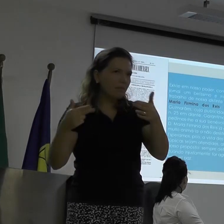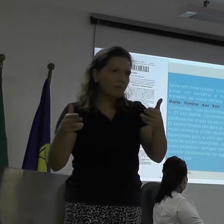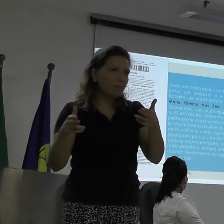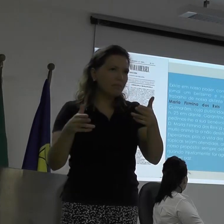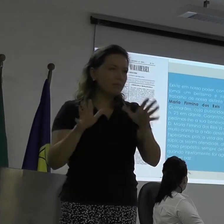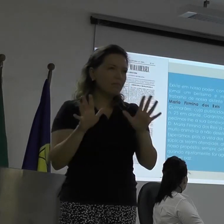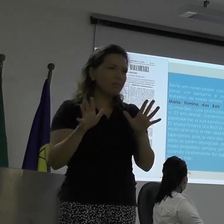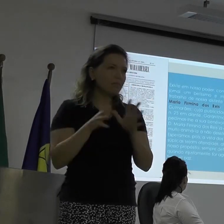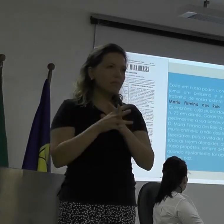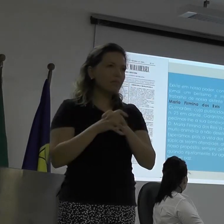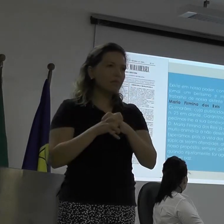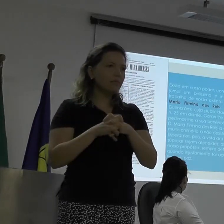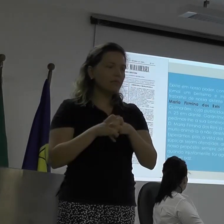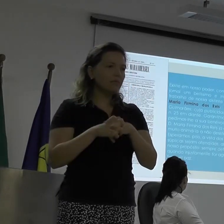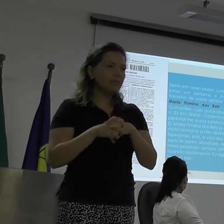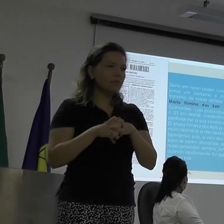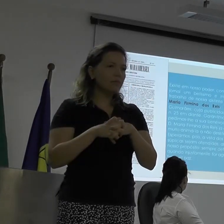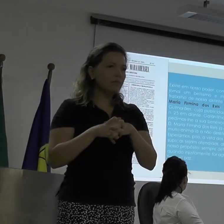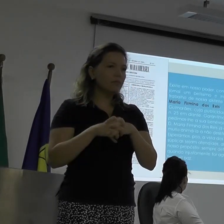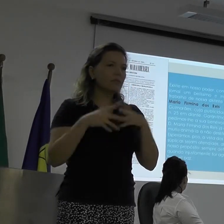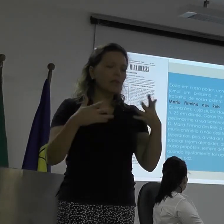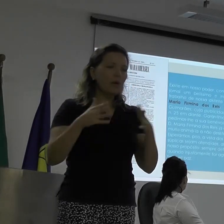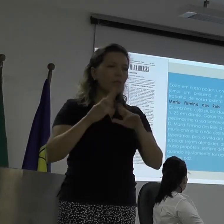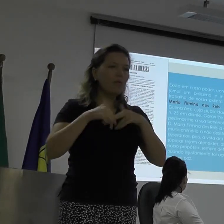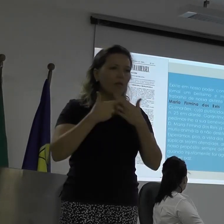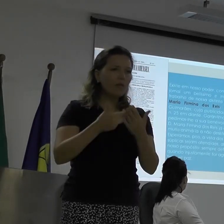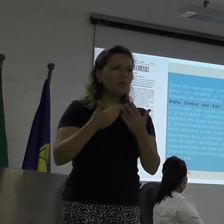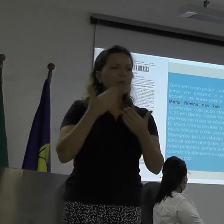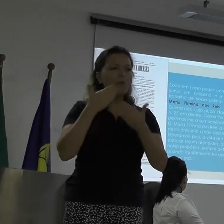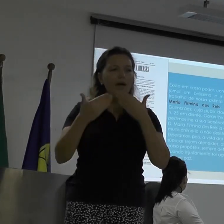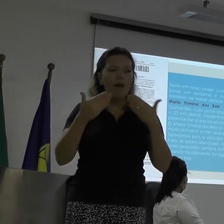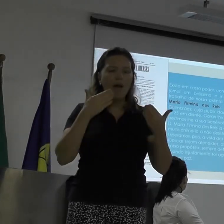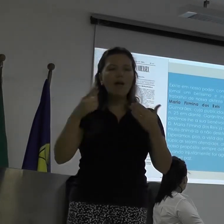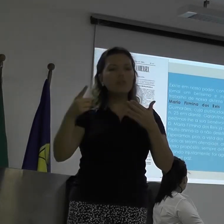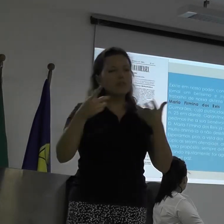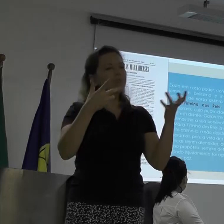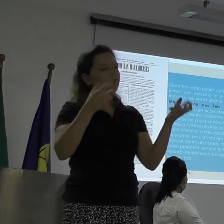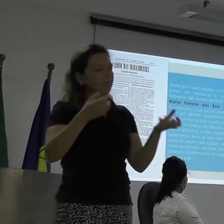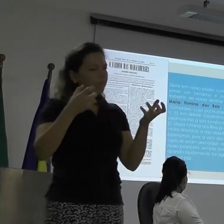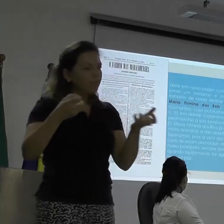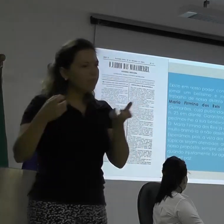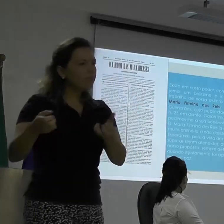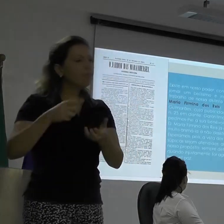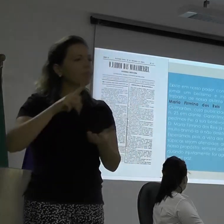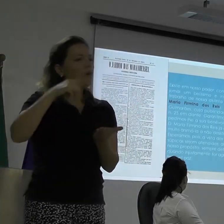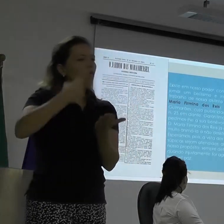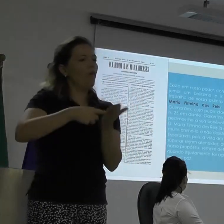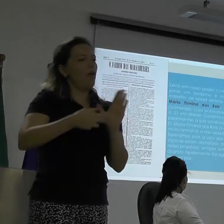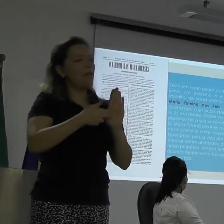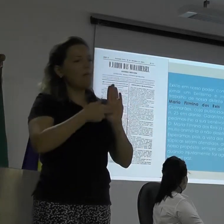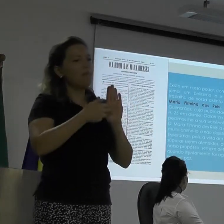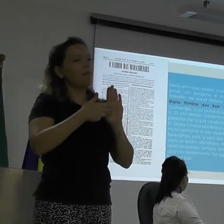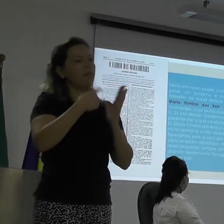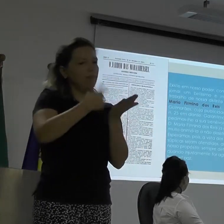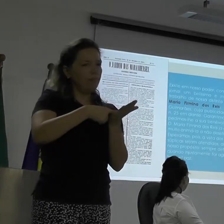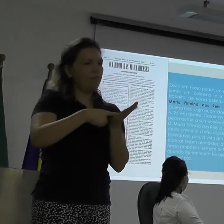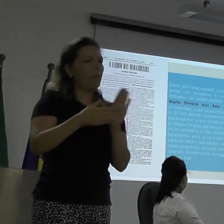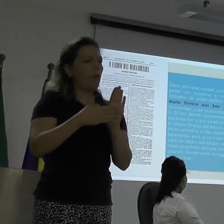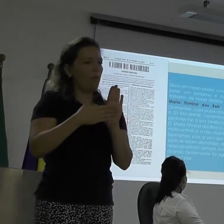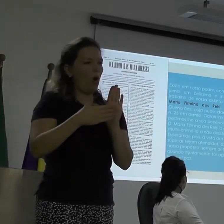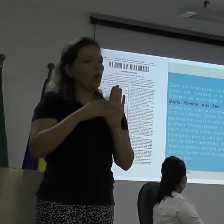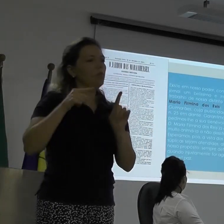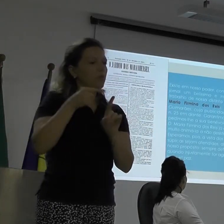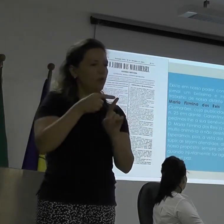expedidas, que as nossas súplicas sejam atendidas, afiançando que continuaremos o nosso propósito, sempre defendendo o